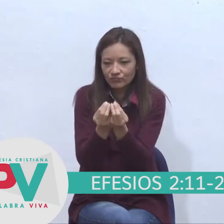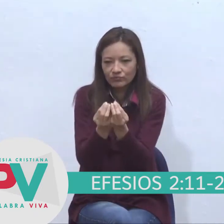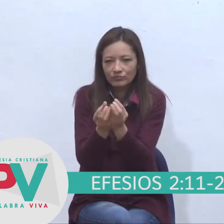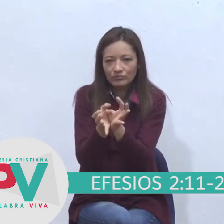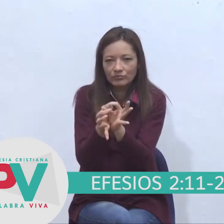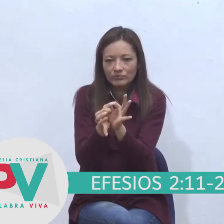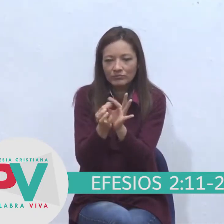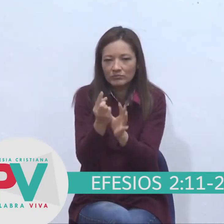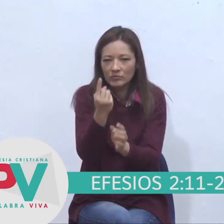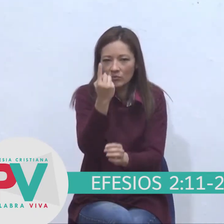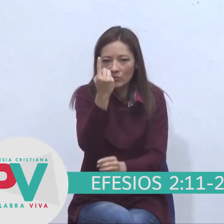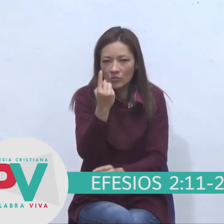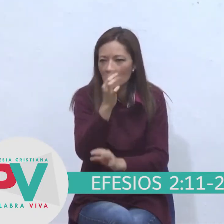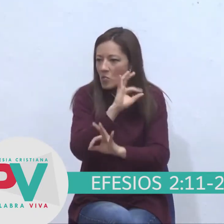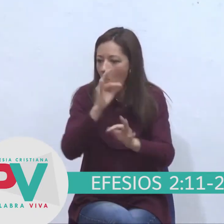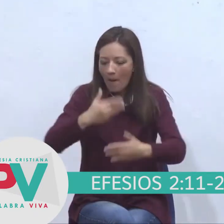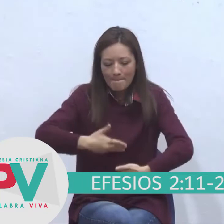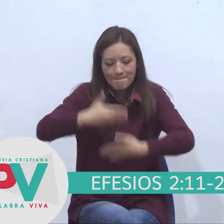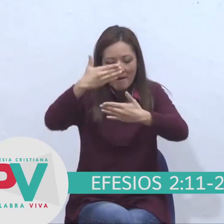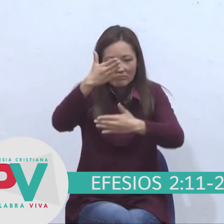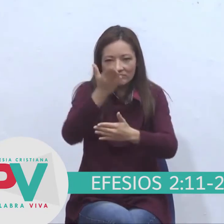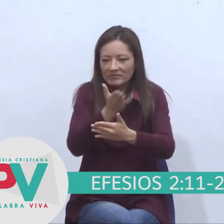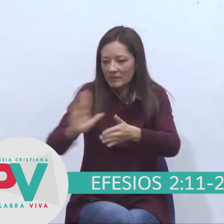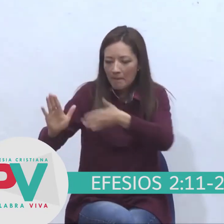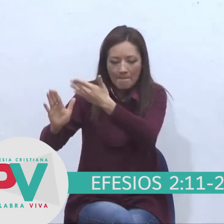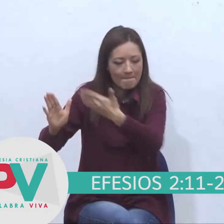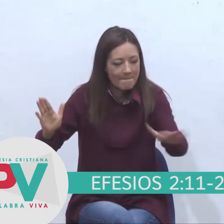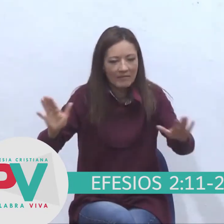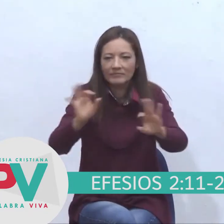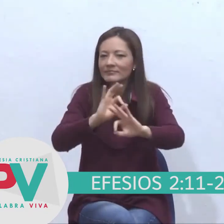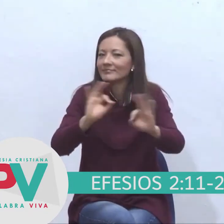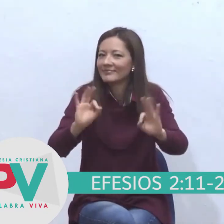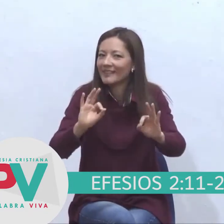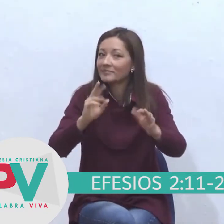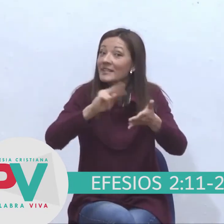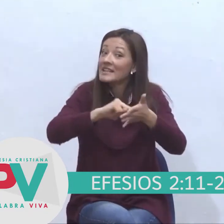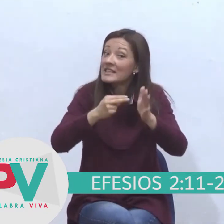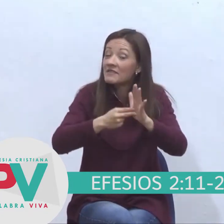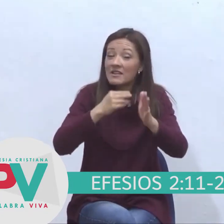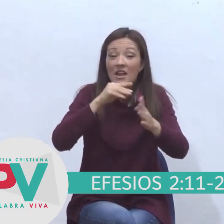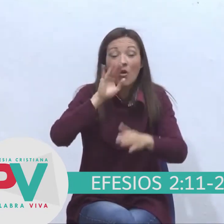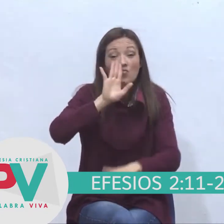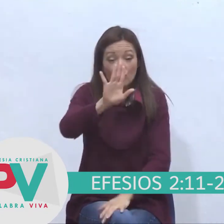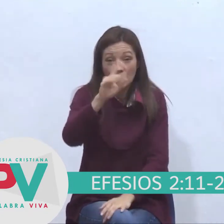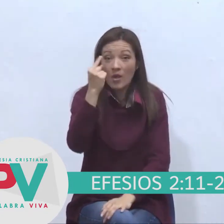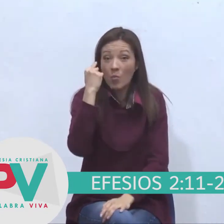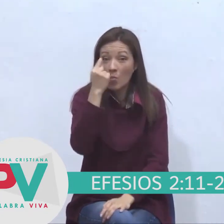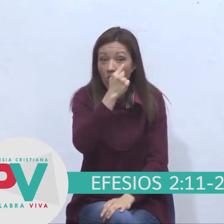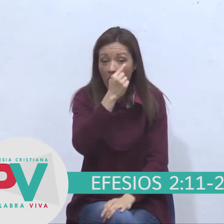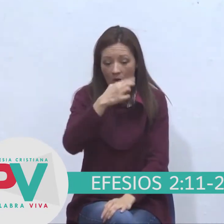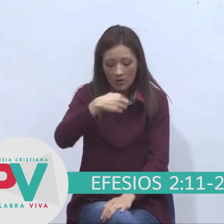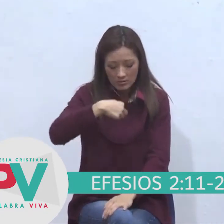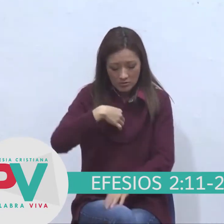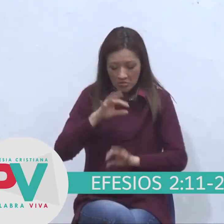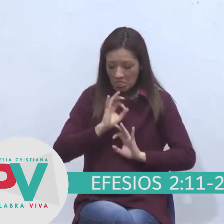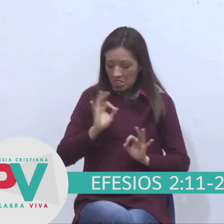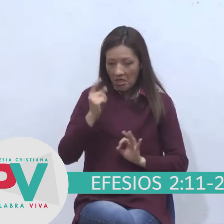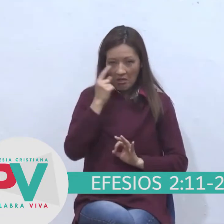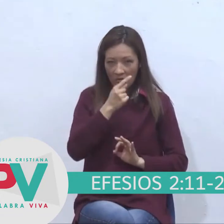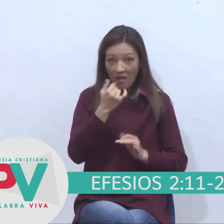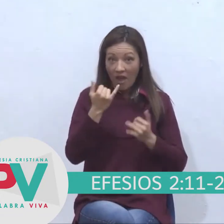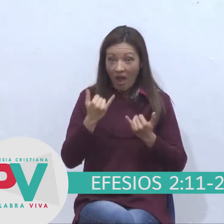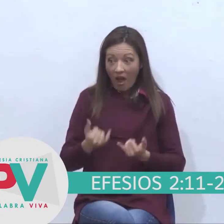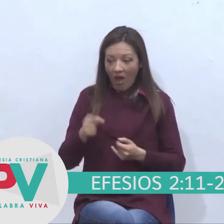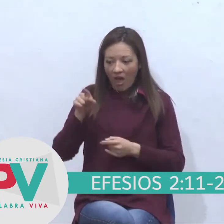intermedia de separación. Quiere decir que aunque usted sea judío y yo no sea judío, ahora